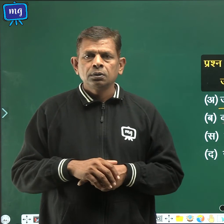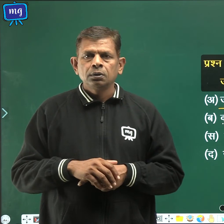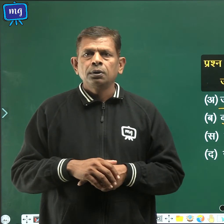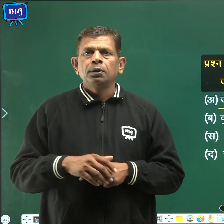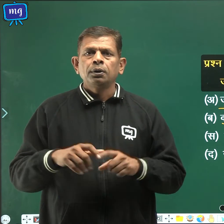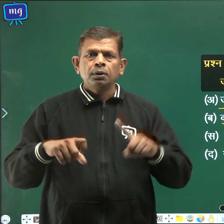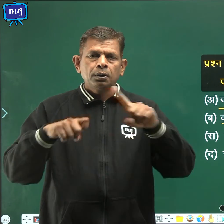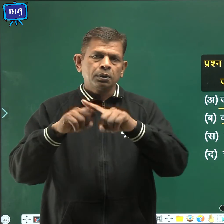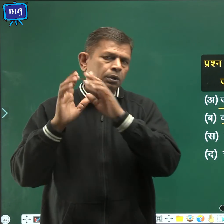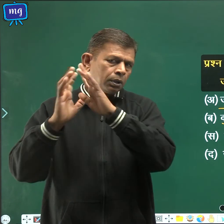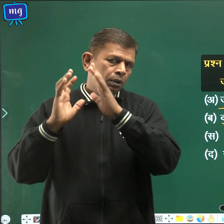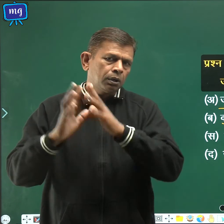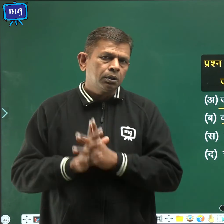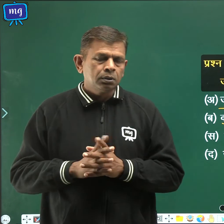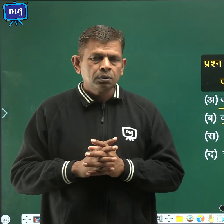केरल,